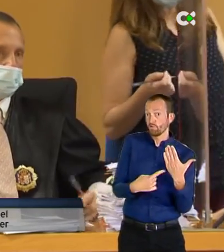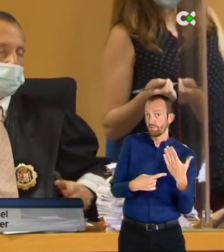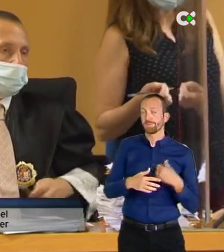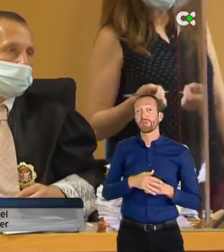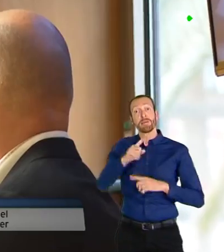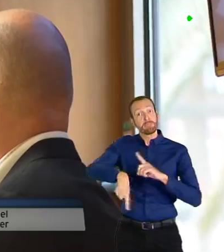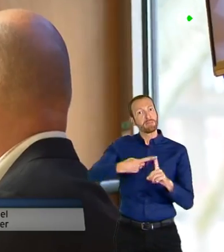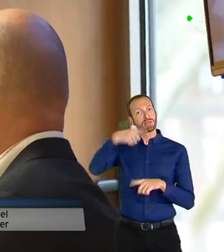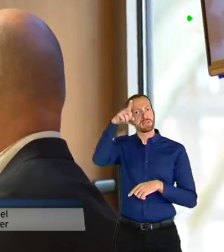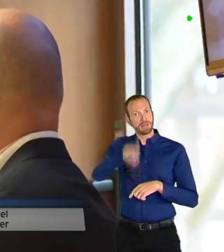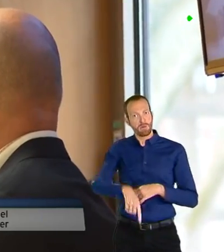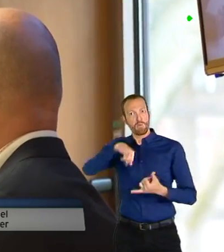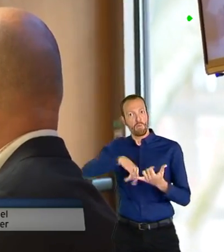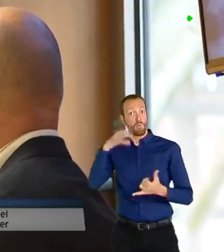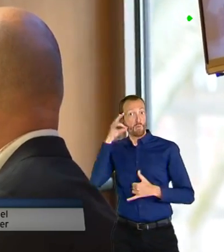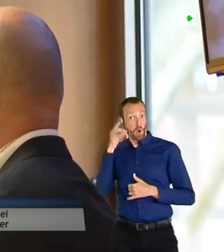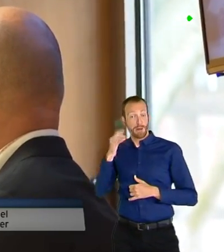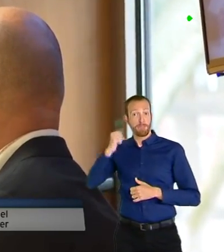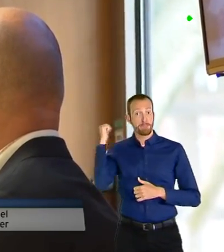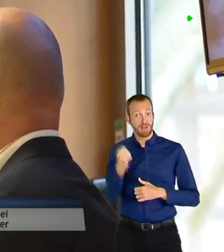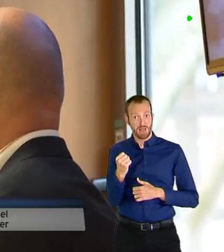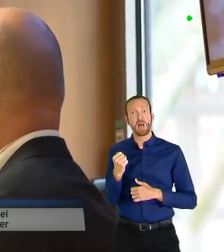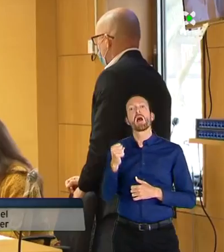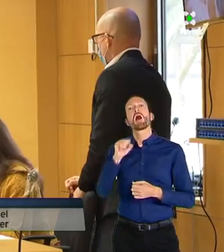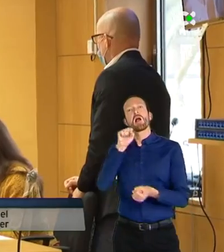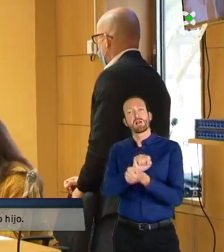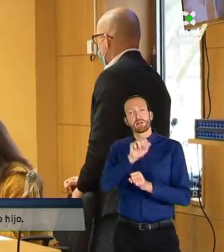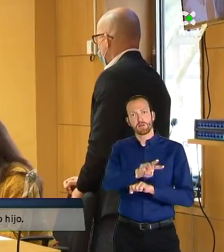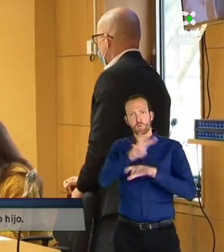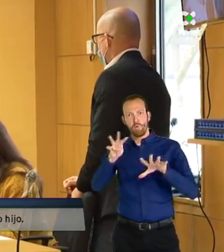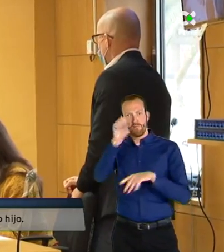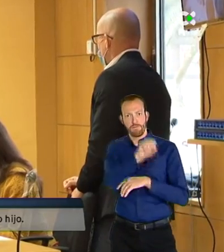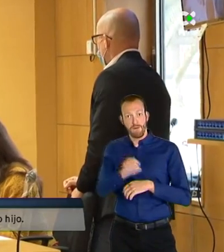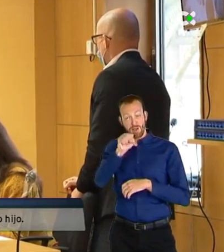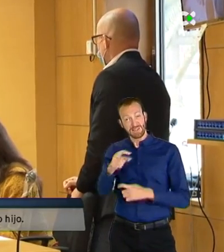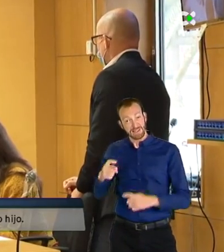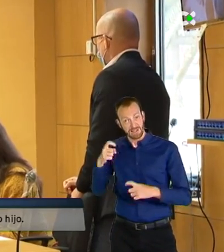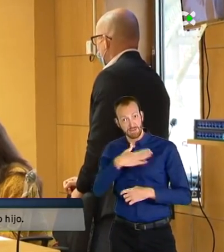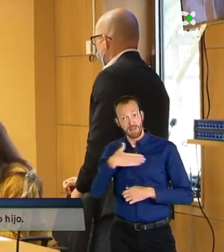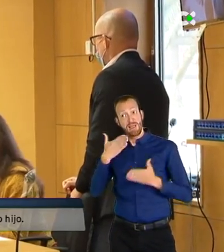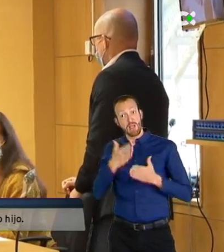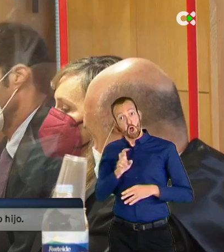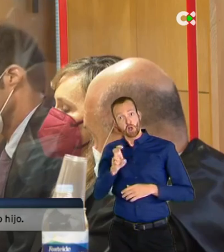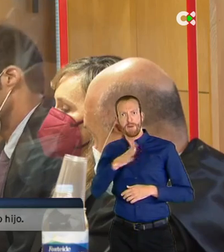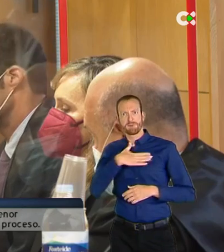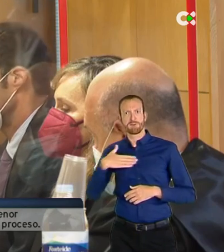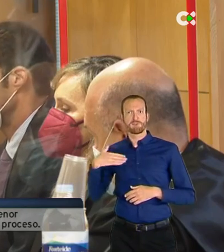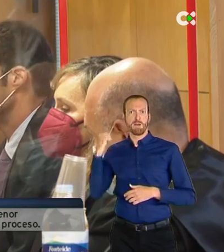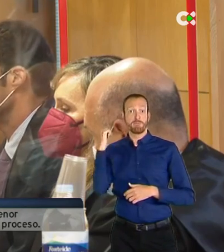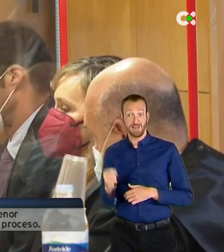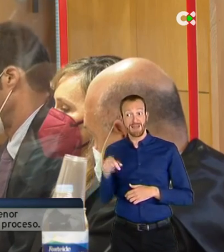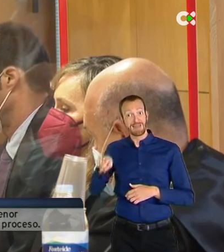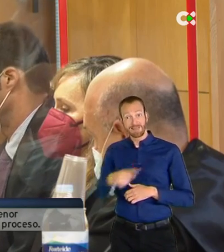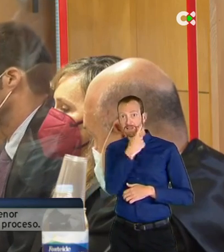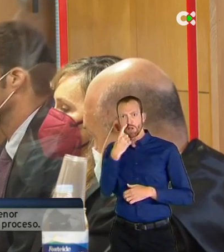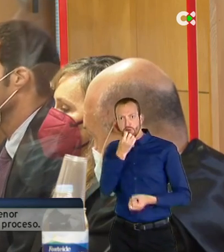impuesto otros 39 años de cárcel por asesinar a su mujer e intentar matar a su otro hijo. El testimonio de este